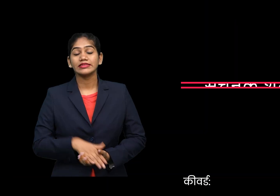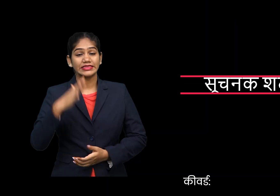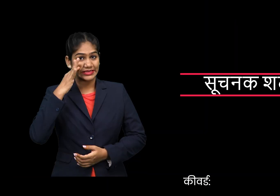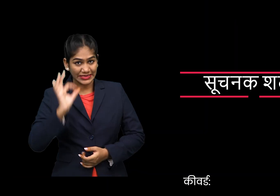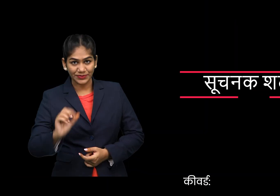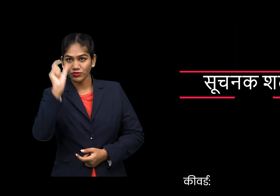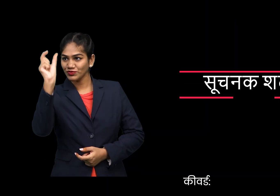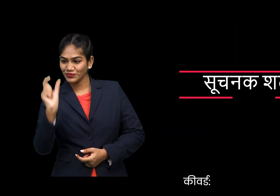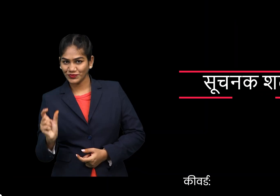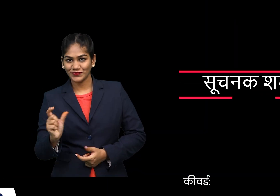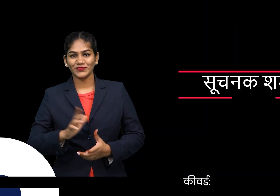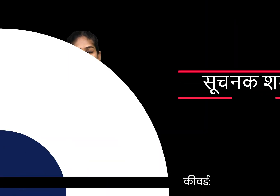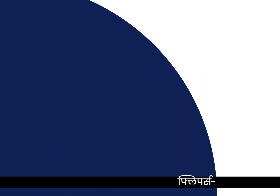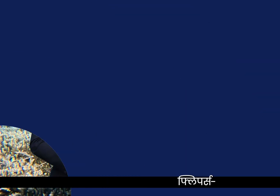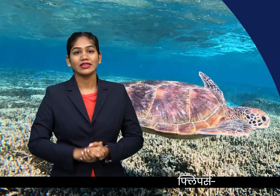कीवर्ड: